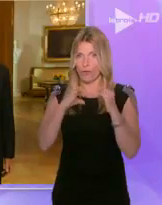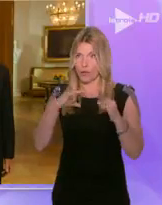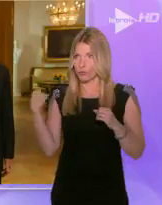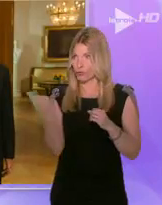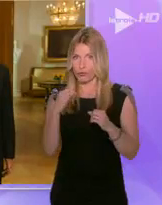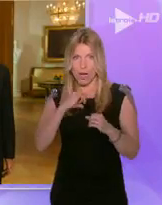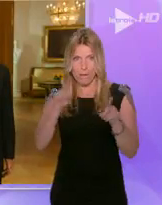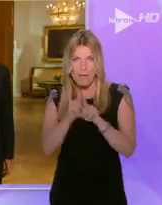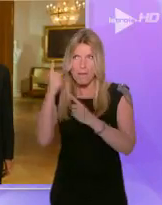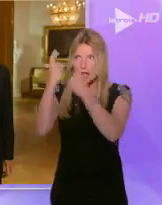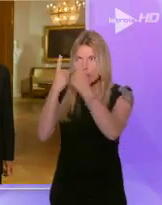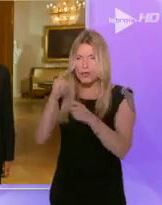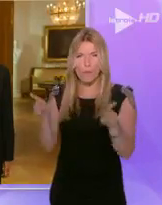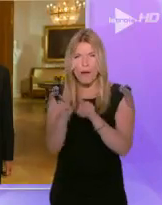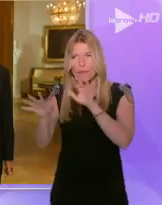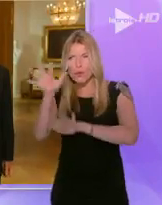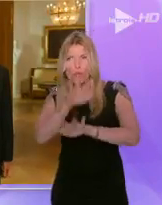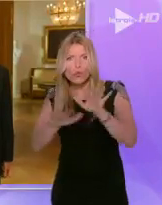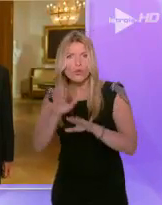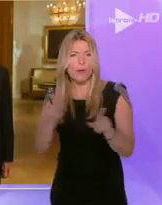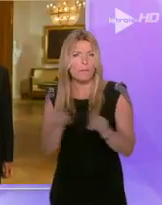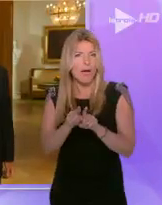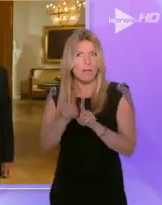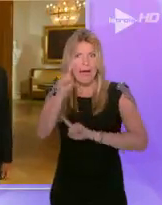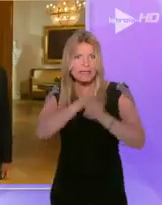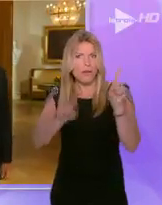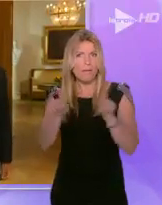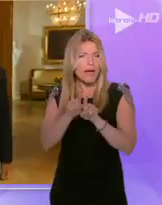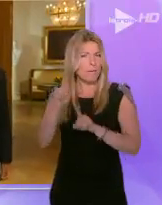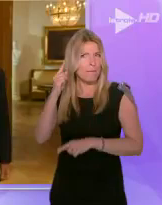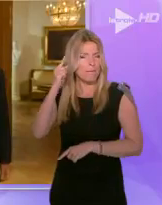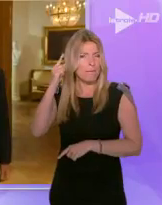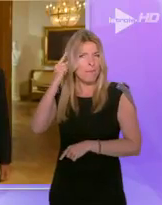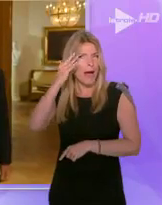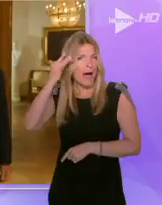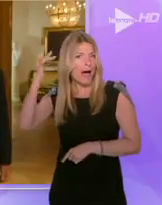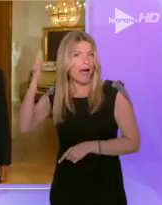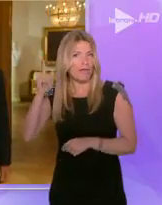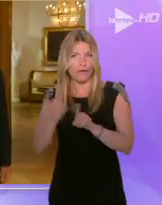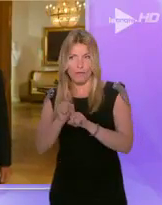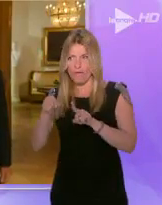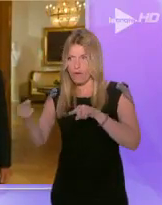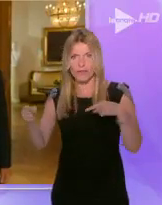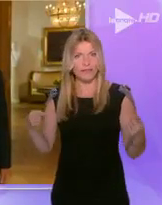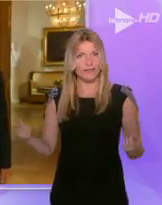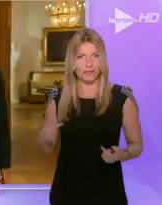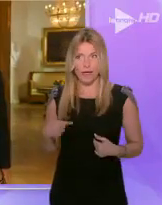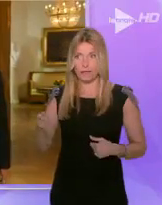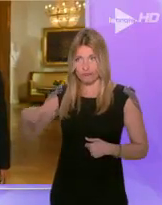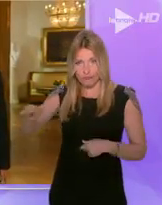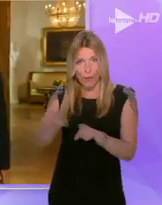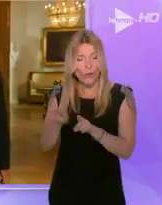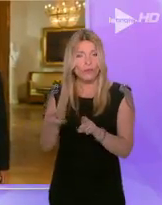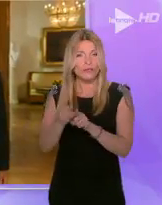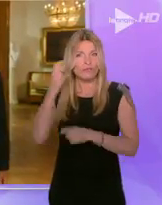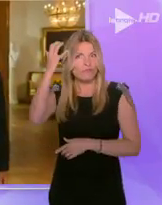les mêmes doutes, les mêmes espoirs, les mêmes rêves que vos voisins. Eux aussi sont soucieux du bien-être